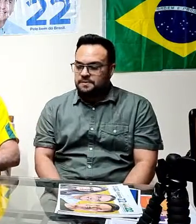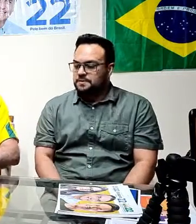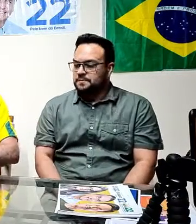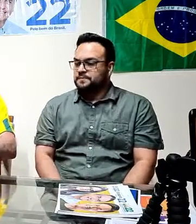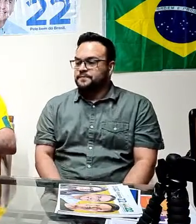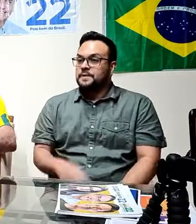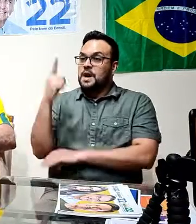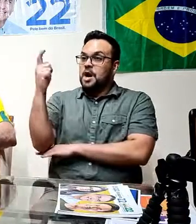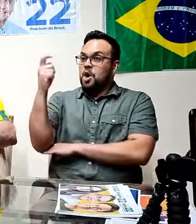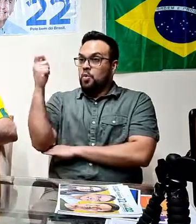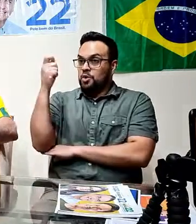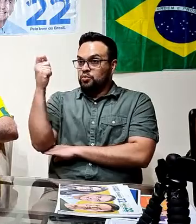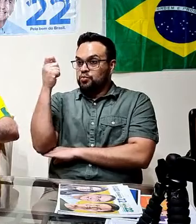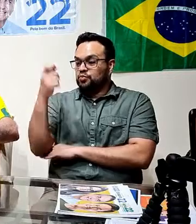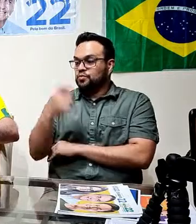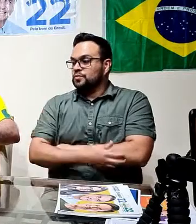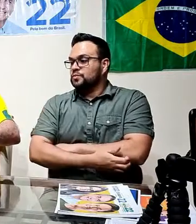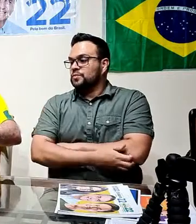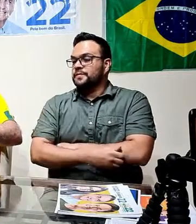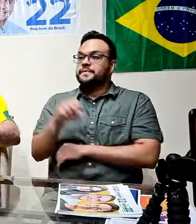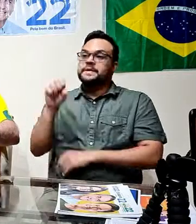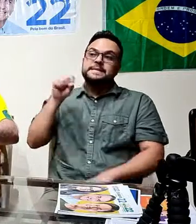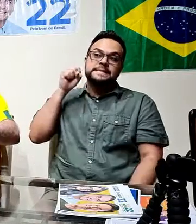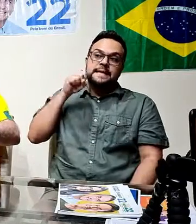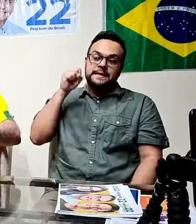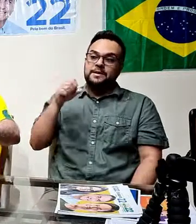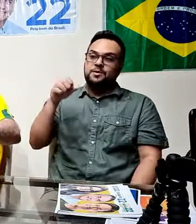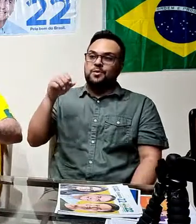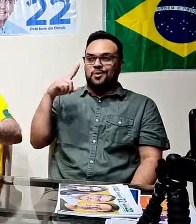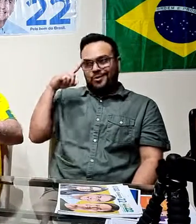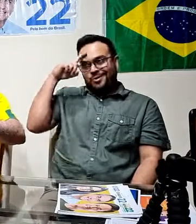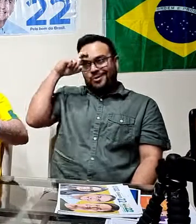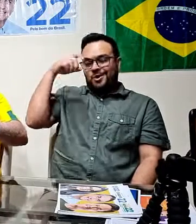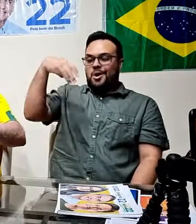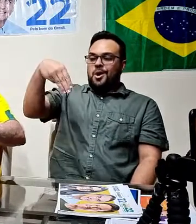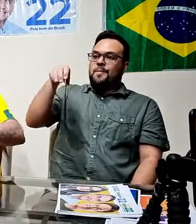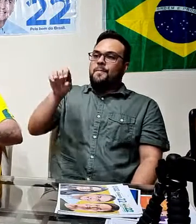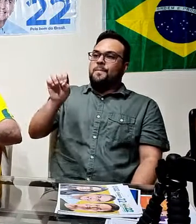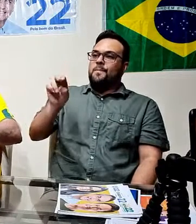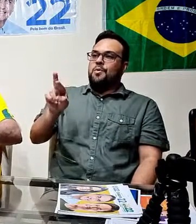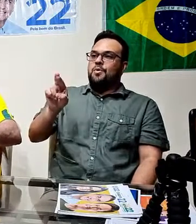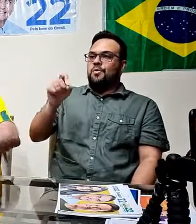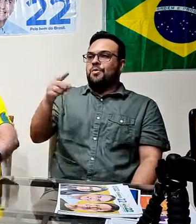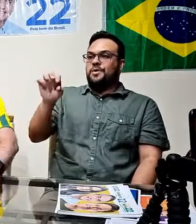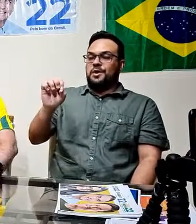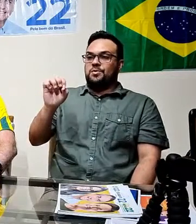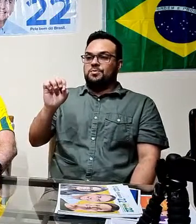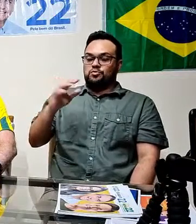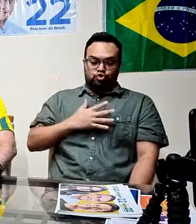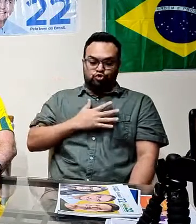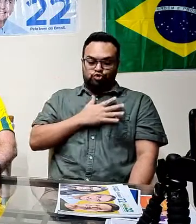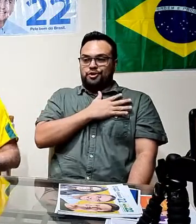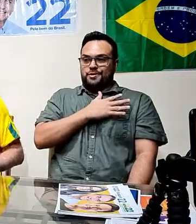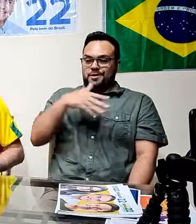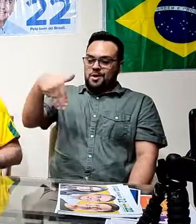Rio Grande do Sul. Senador, o nosso Mourão, 100. O nosso já Mourão.